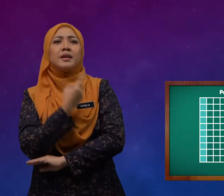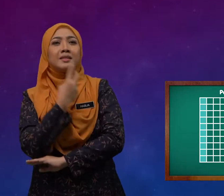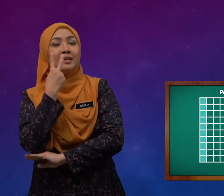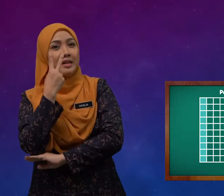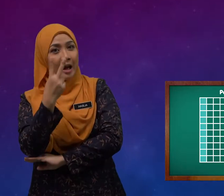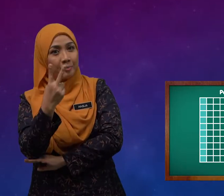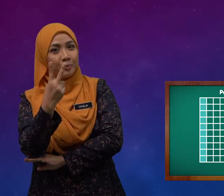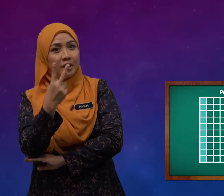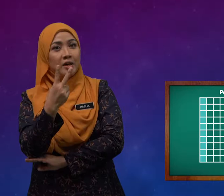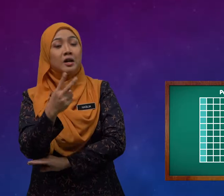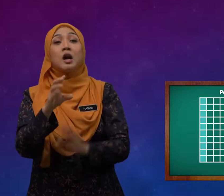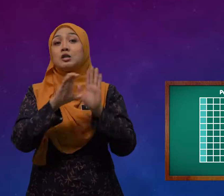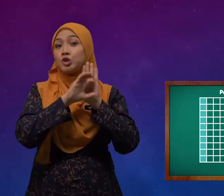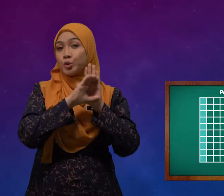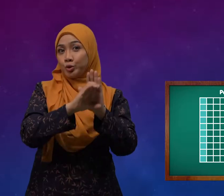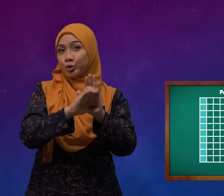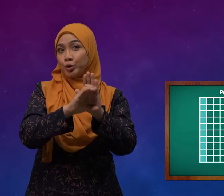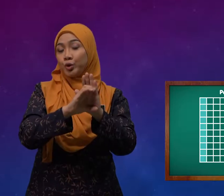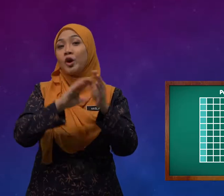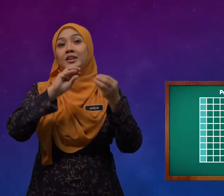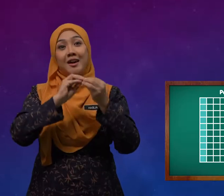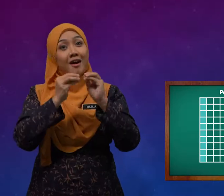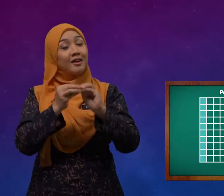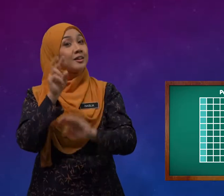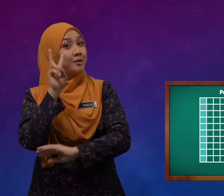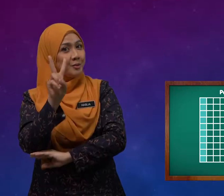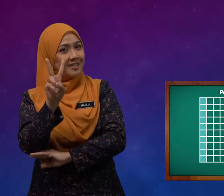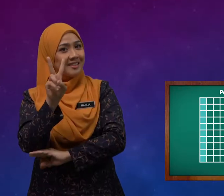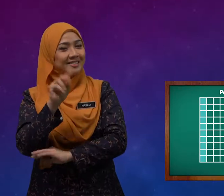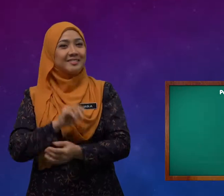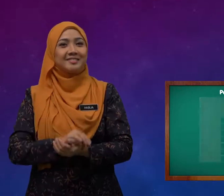Kita lihat pula contoh yang kedua.